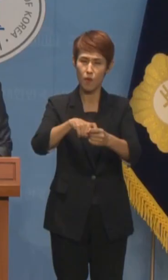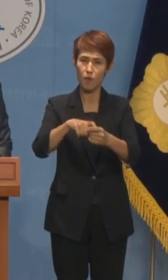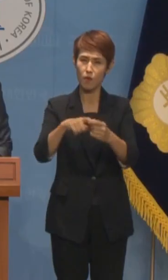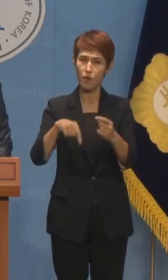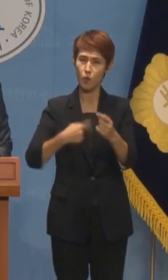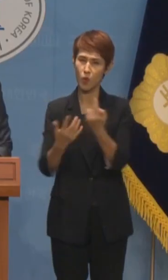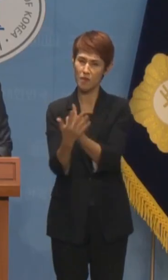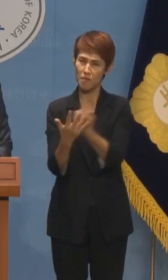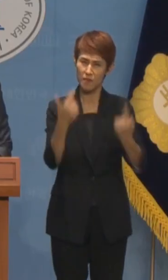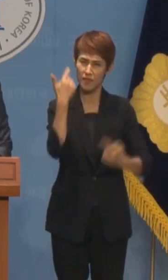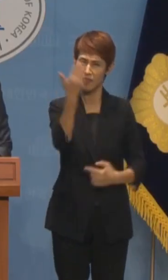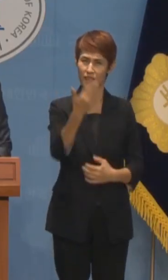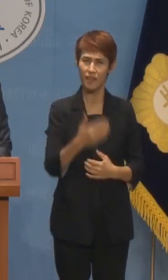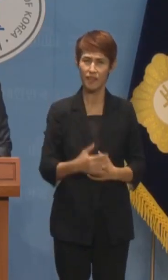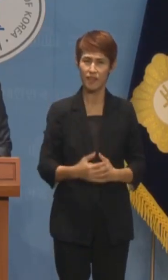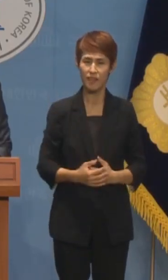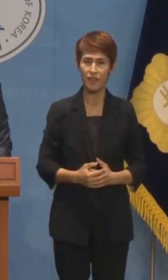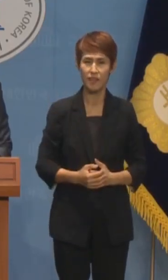독립을 말하시는 겁니까?